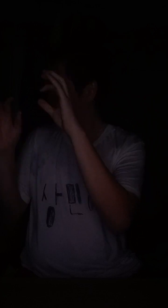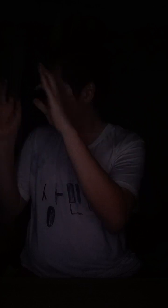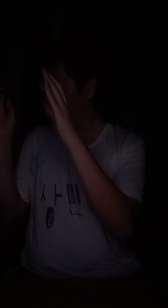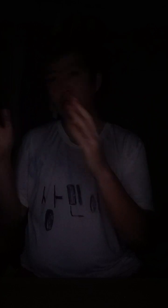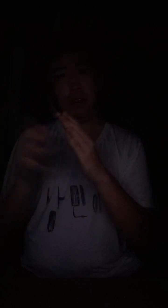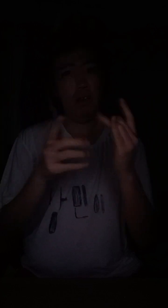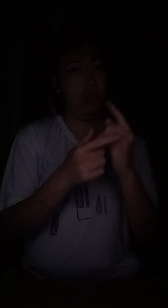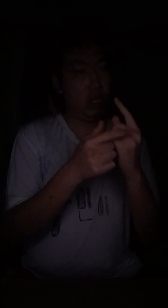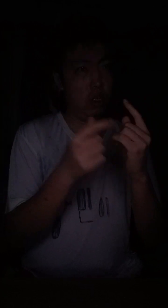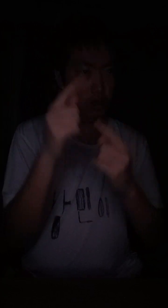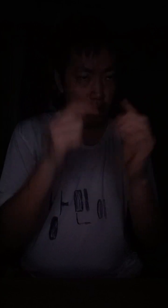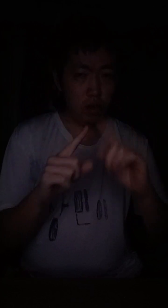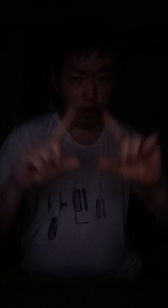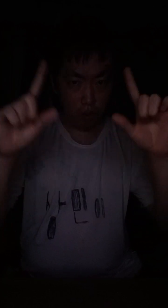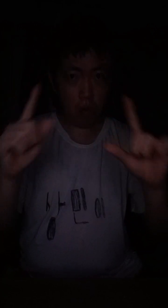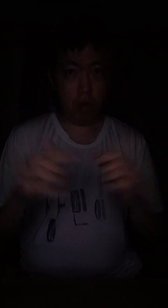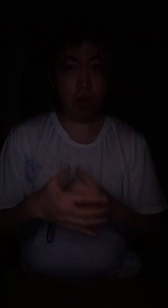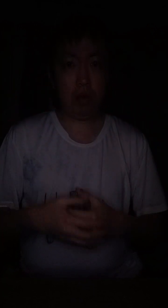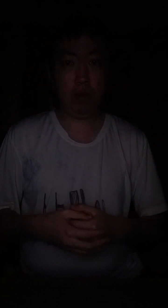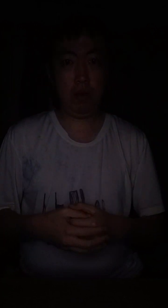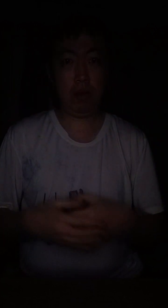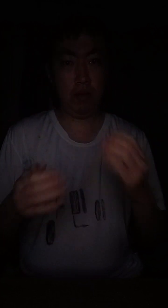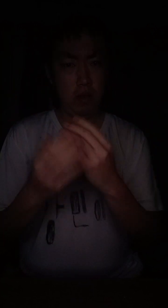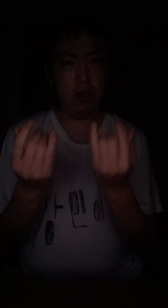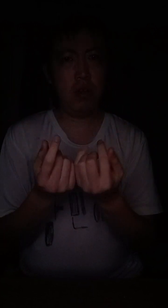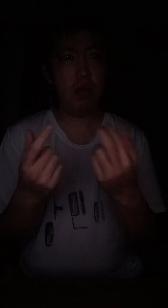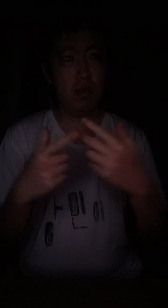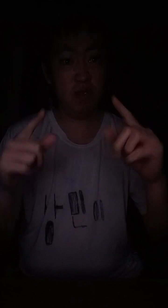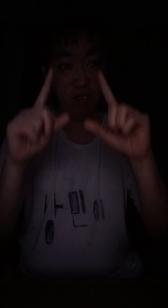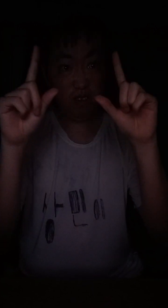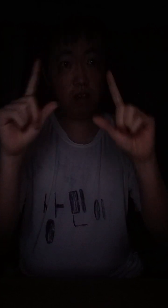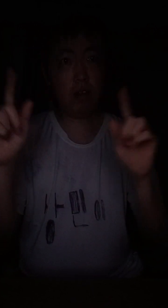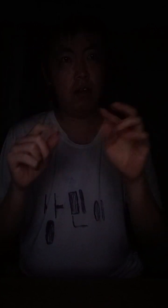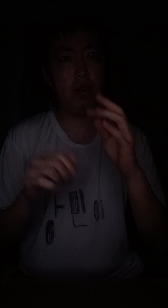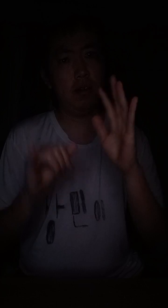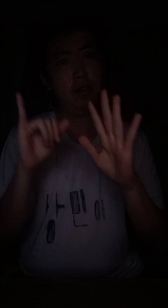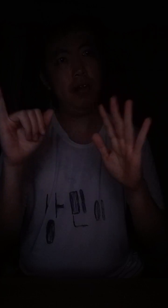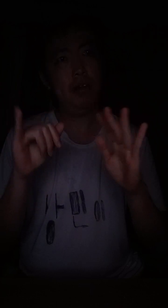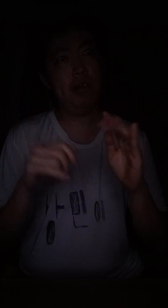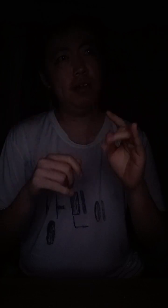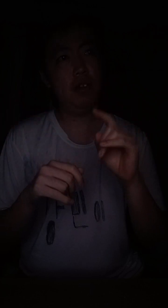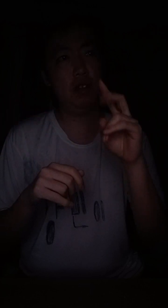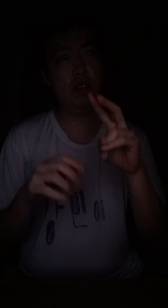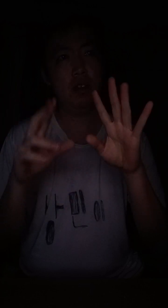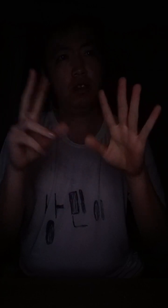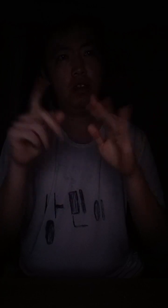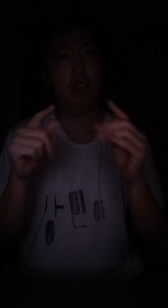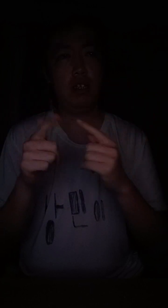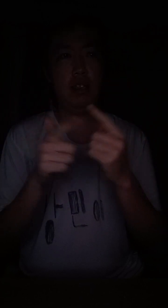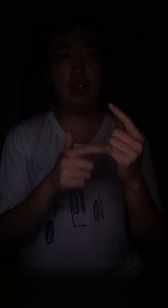가운데 가장 빠르게 증가했고 최근 5년간 불법 촬영 가해자 16,000명 중 98%가